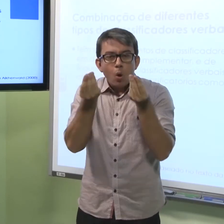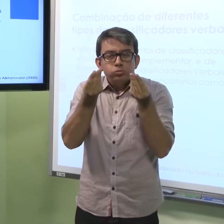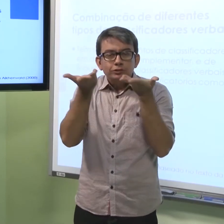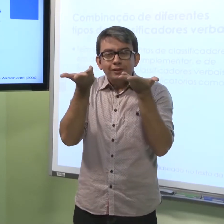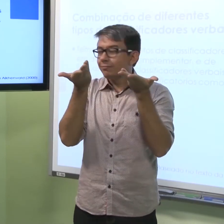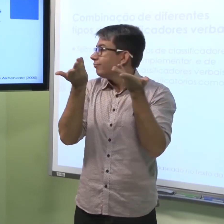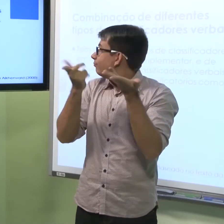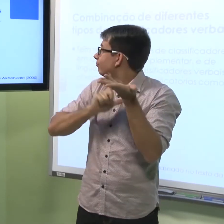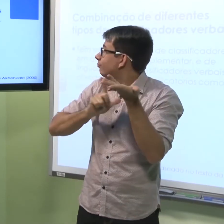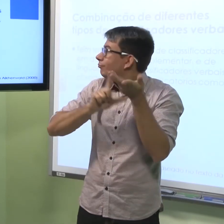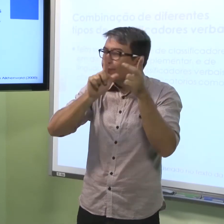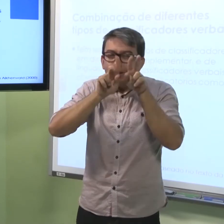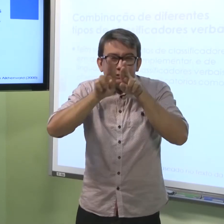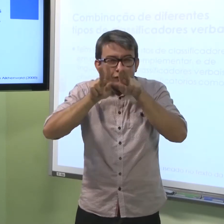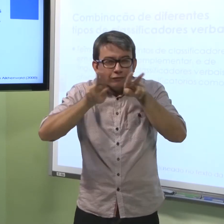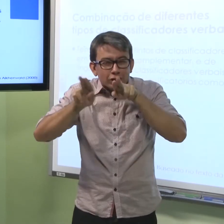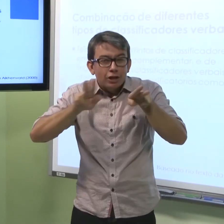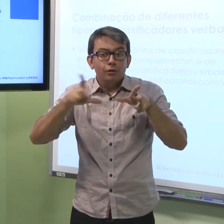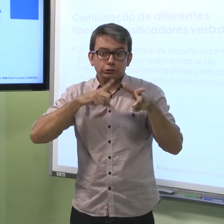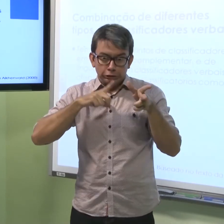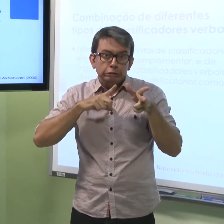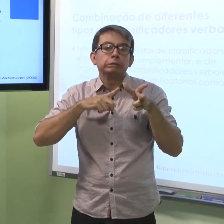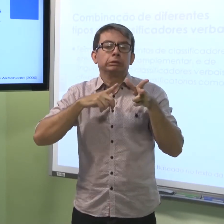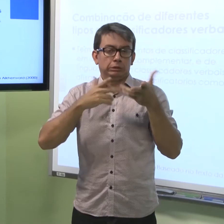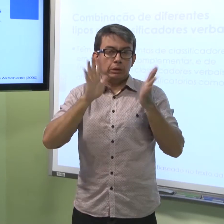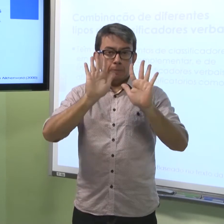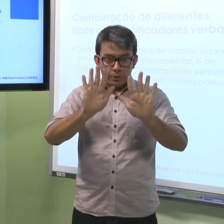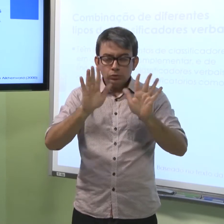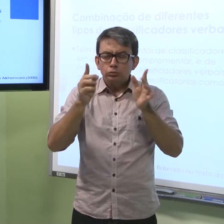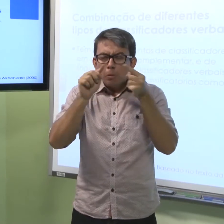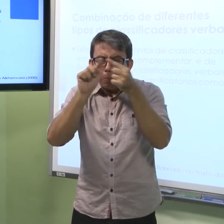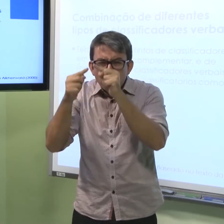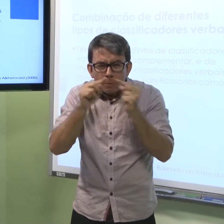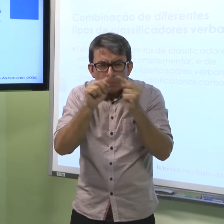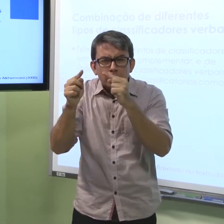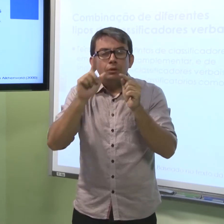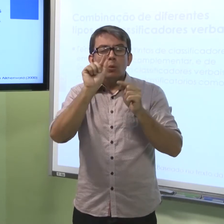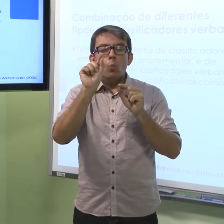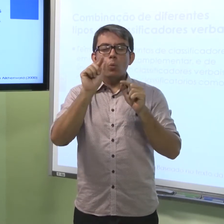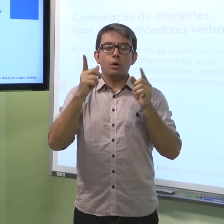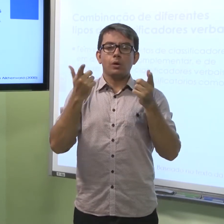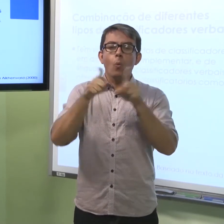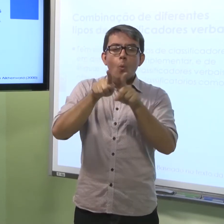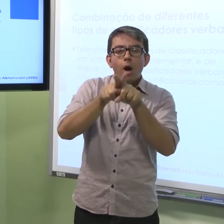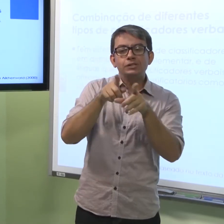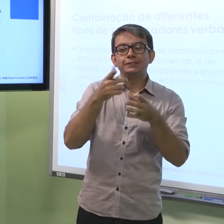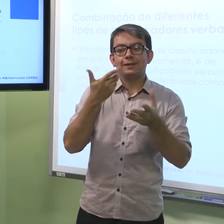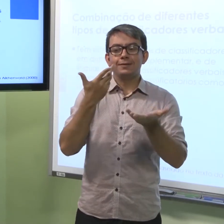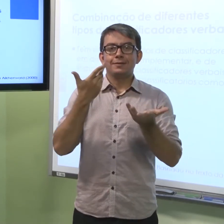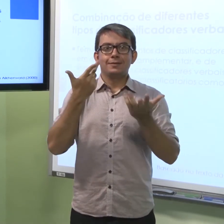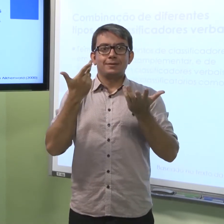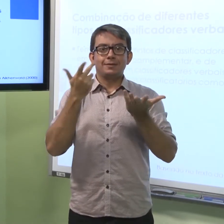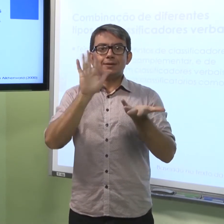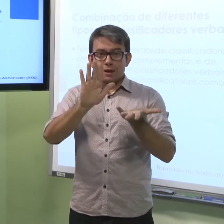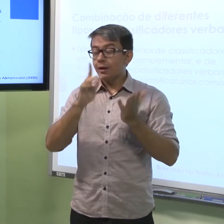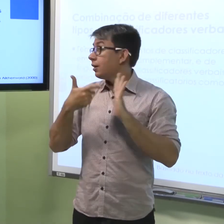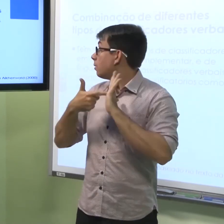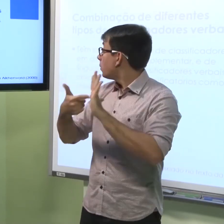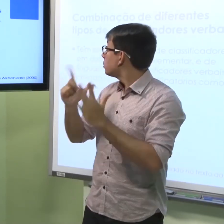Existem as combinações de diferentes tipos de classificadores. Essas